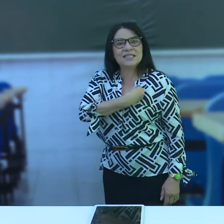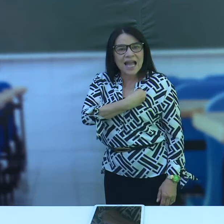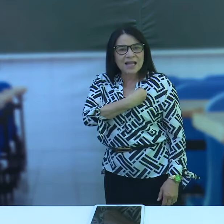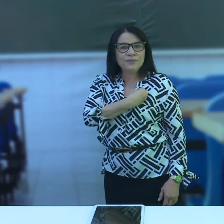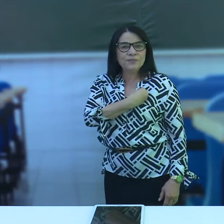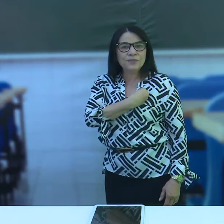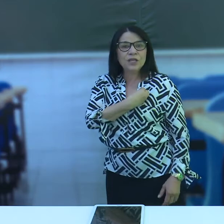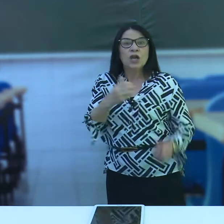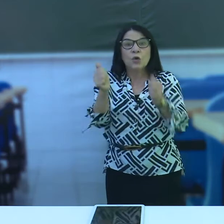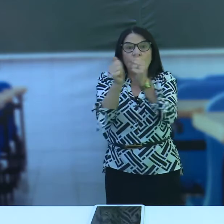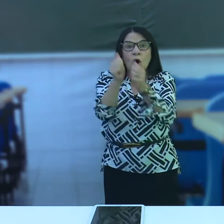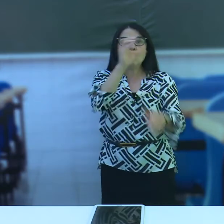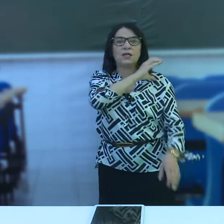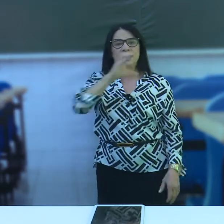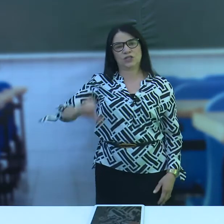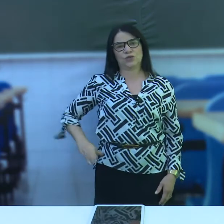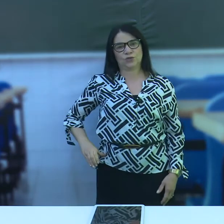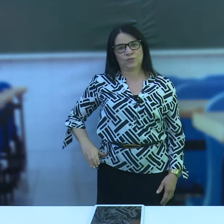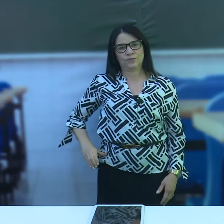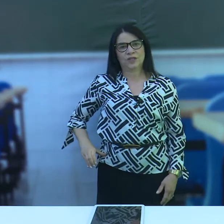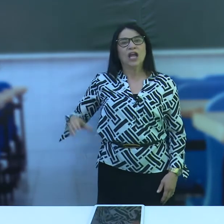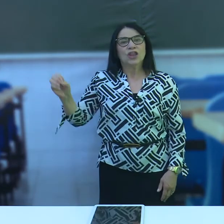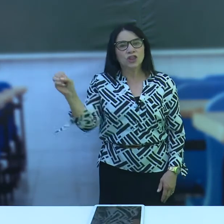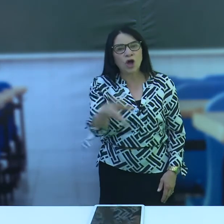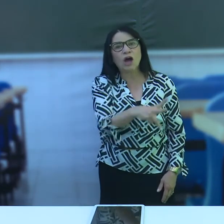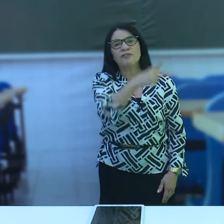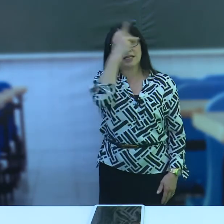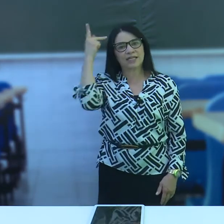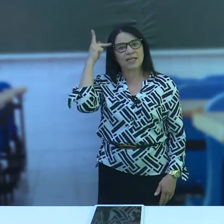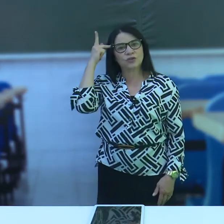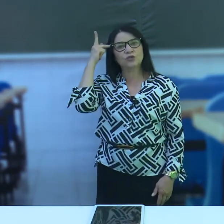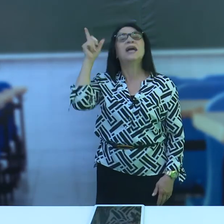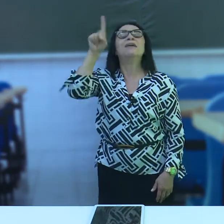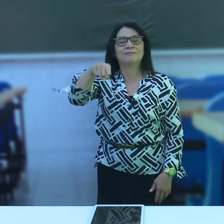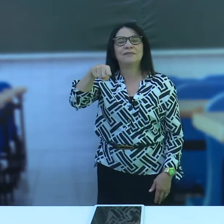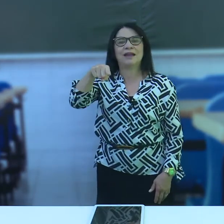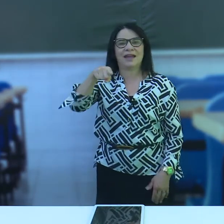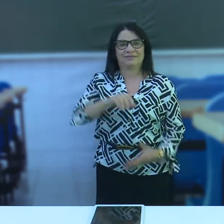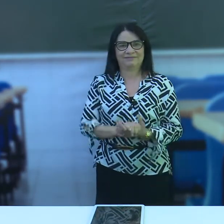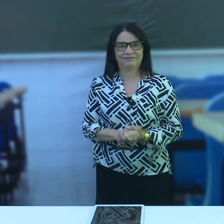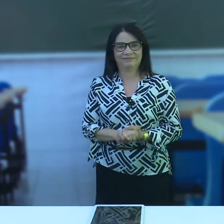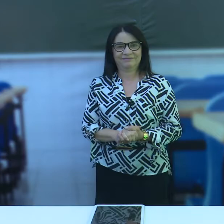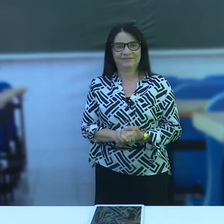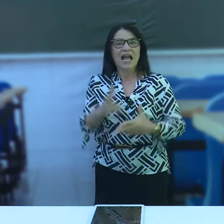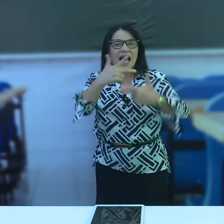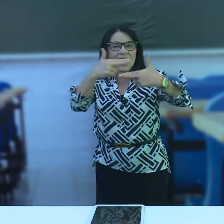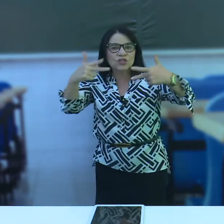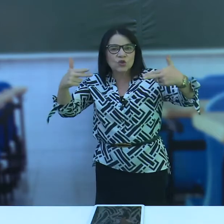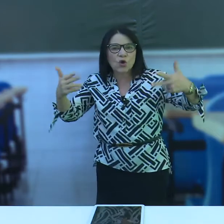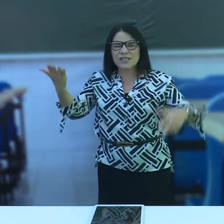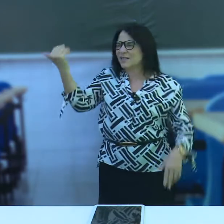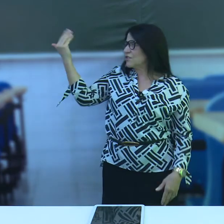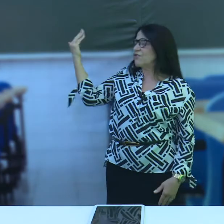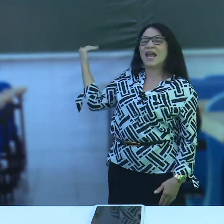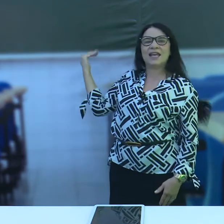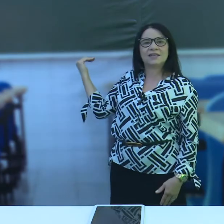está com Cristo, nova criatura é. As coisas